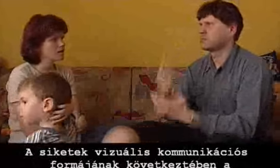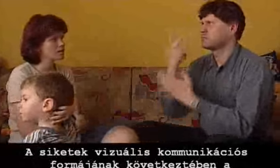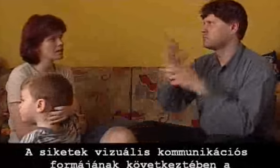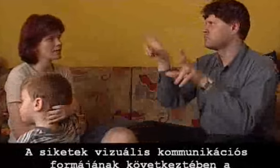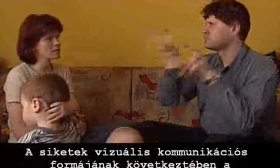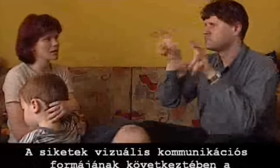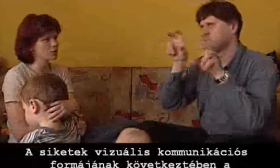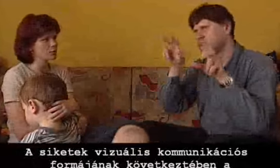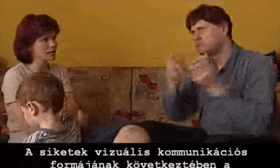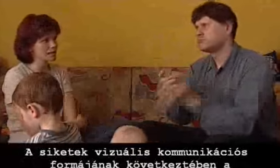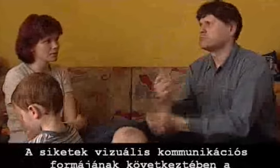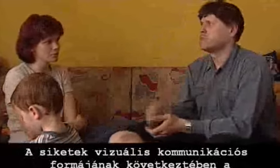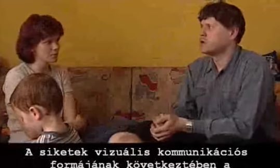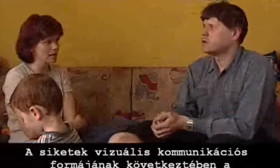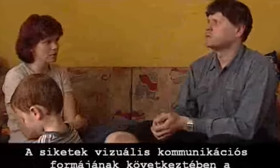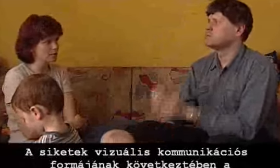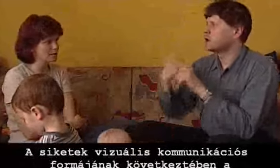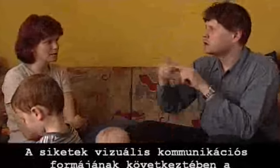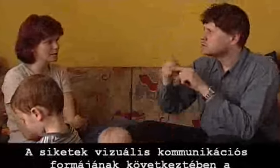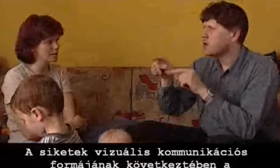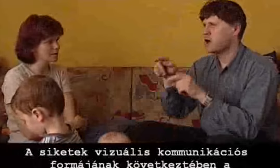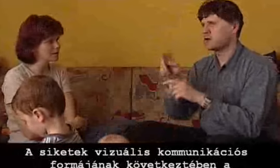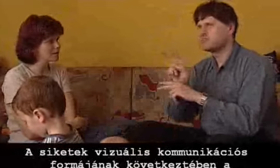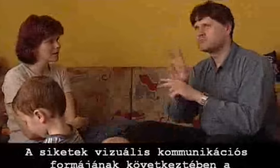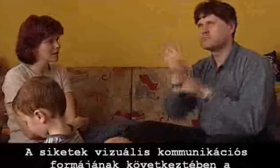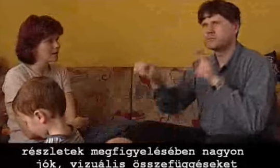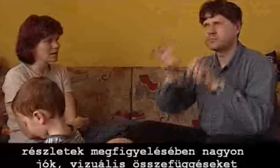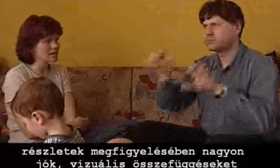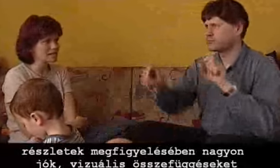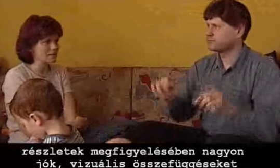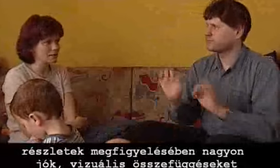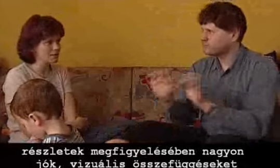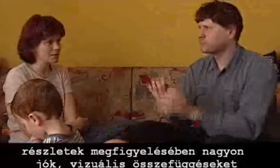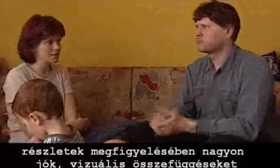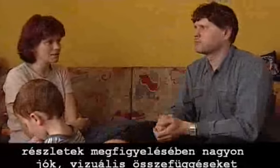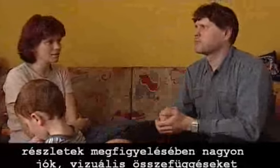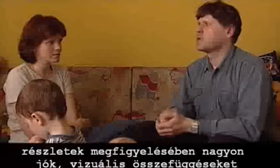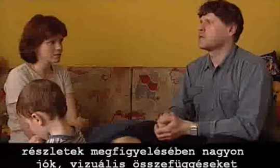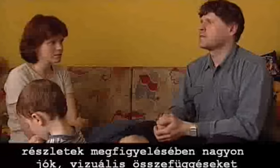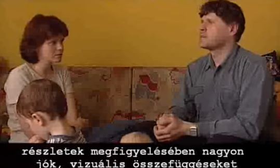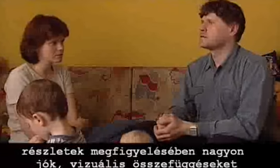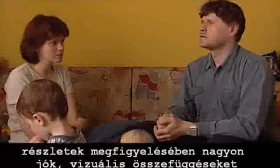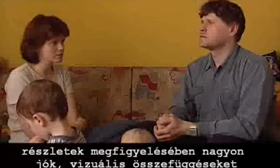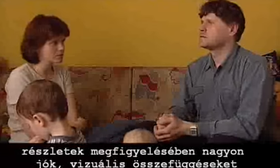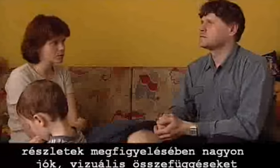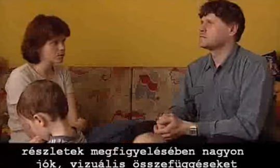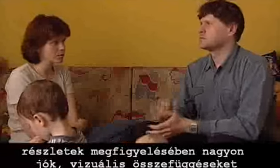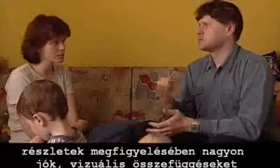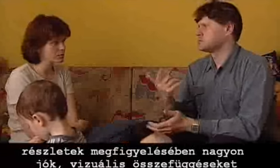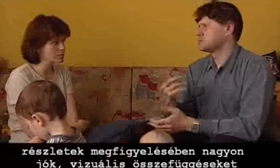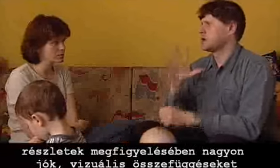A siketek vizuális kommunikációs formájának következtében a részletek megfigyelésében nagyon